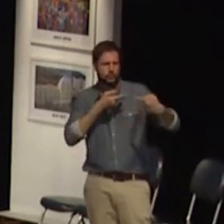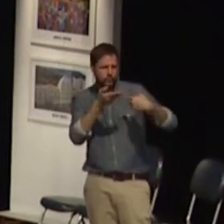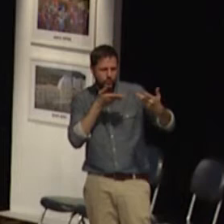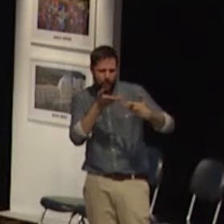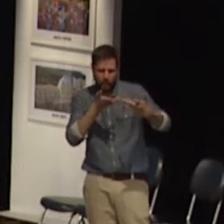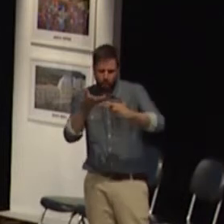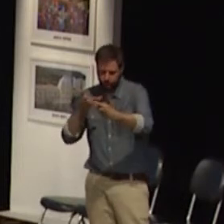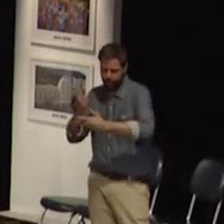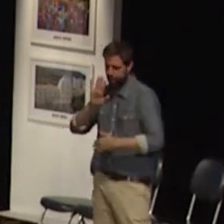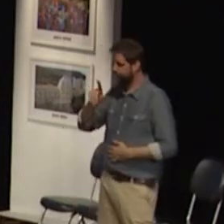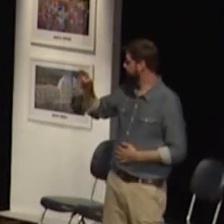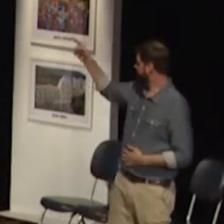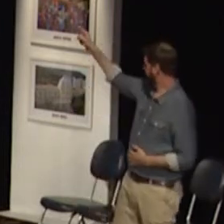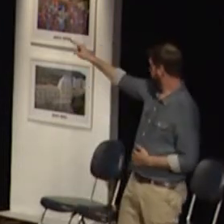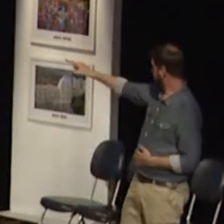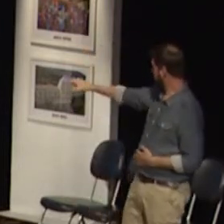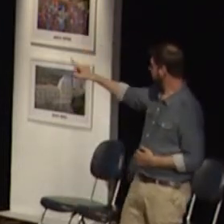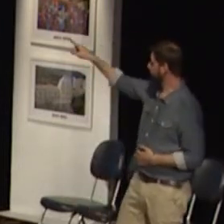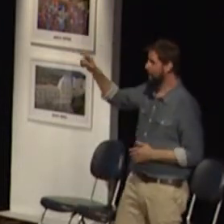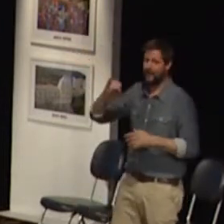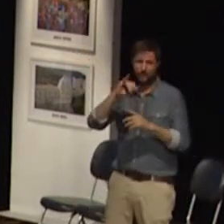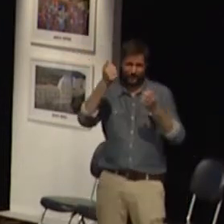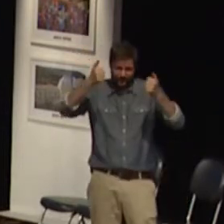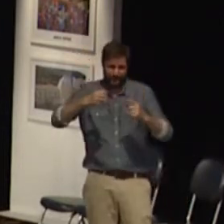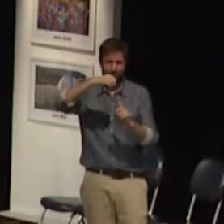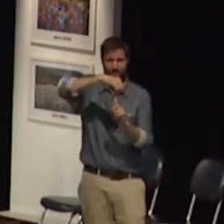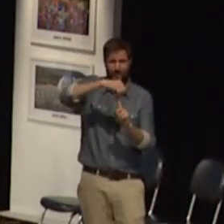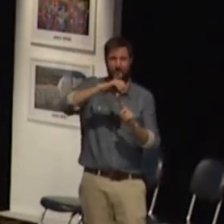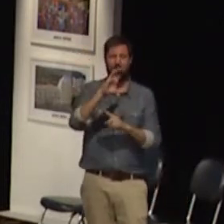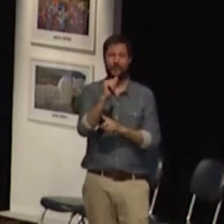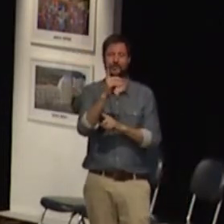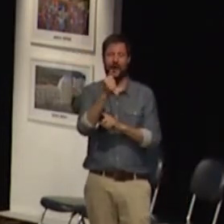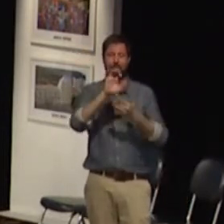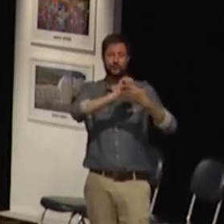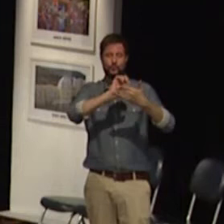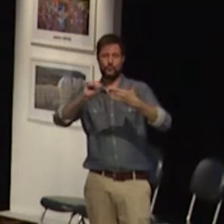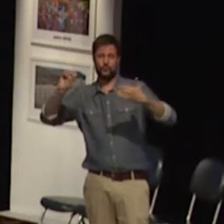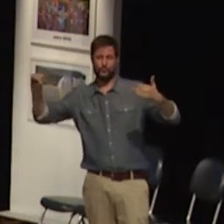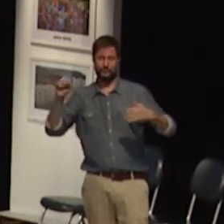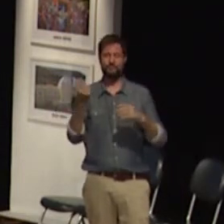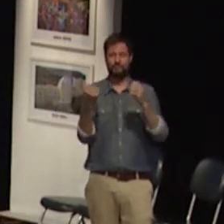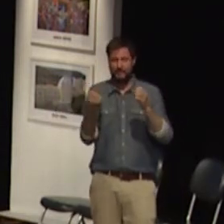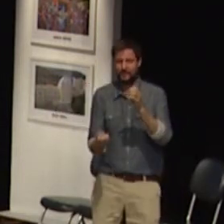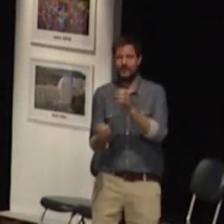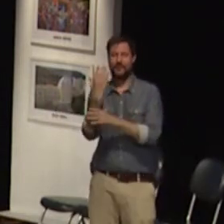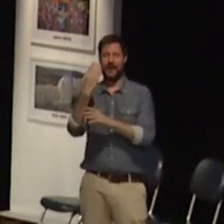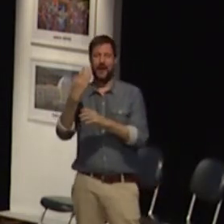né, esses diálogos que a gente tem que ter. Então, lá dentro do INEP, né, tem o cadastro